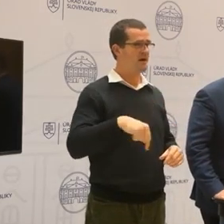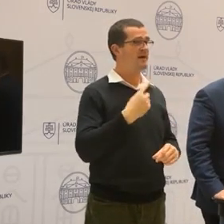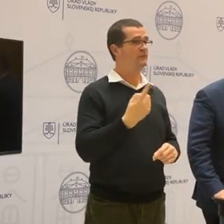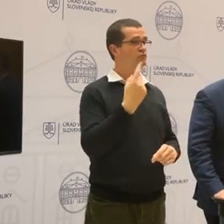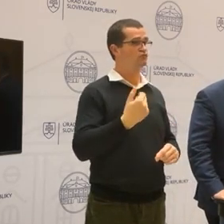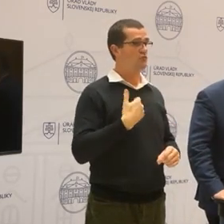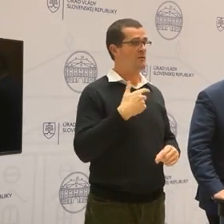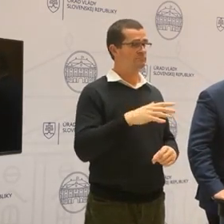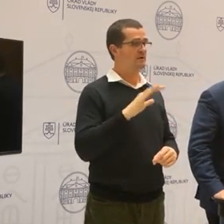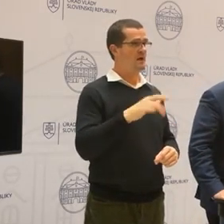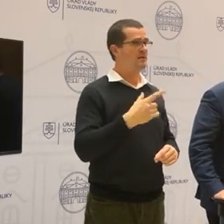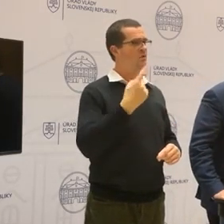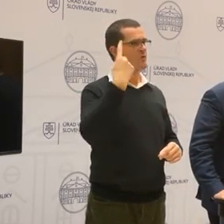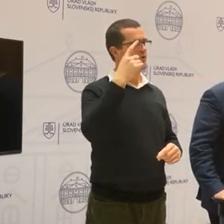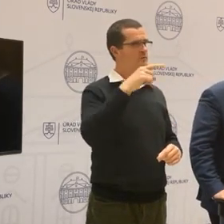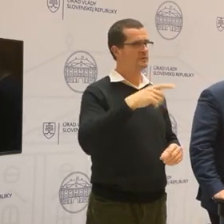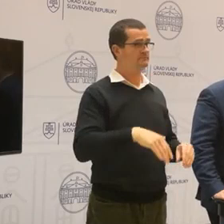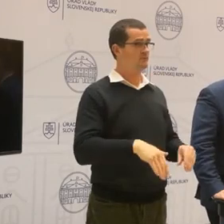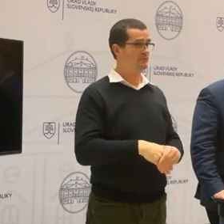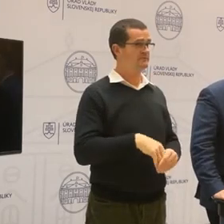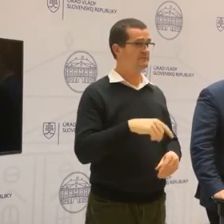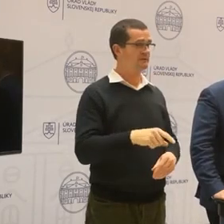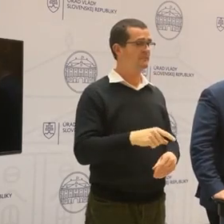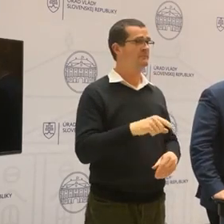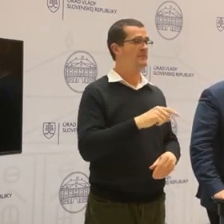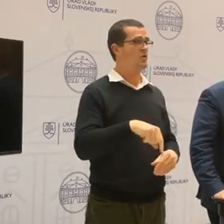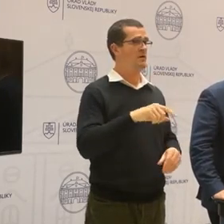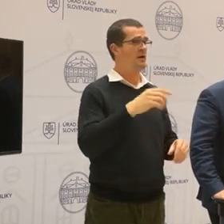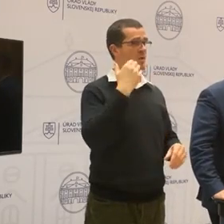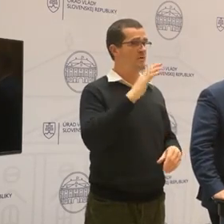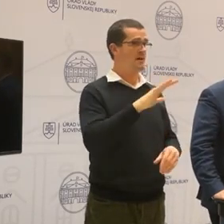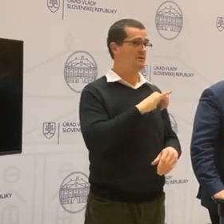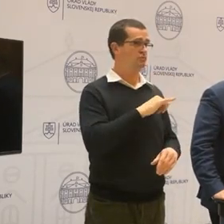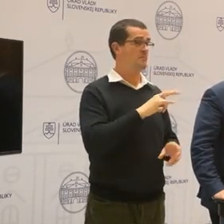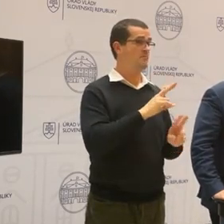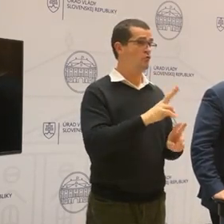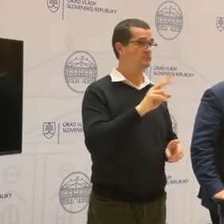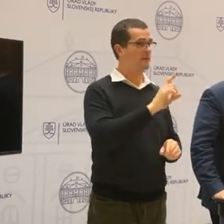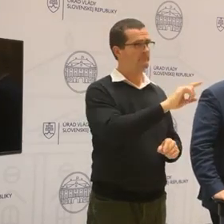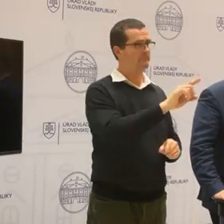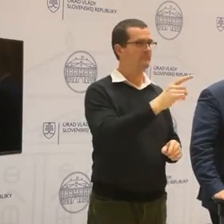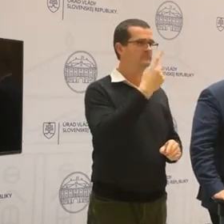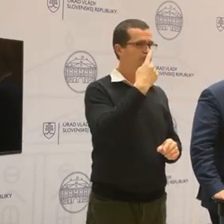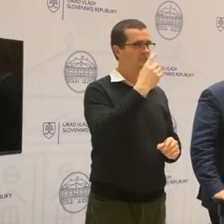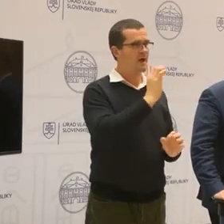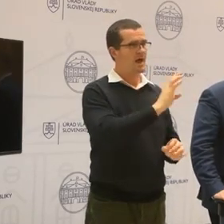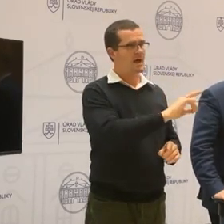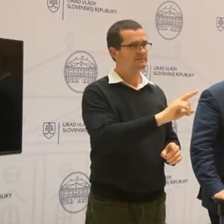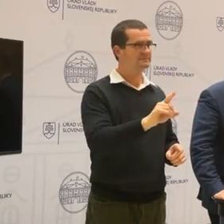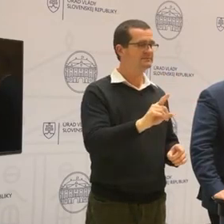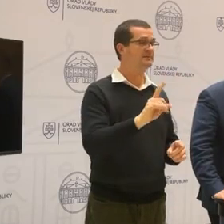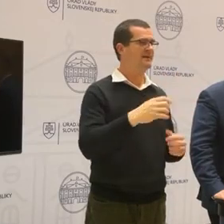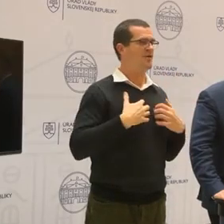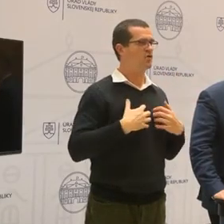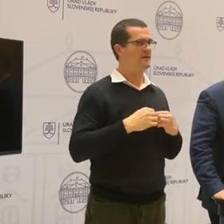škôl, pretože to sa týka aj o vedecké profesie, že by o takýchto ľudí mali záujem, možno ich aj majú vytipovaných, ale aj uprostred